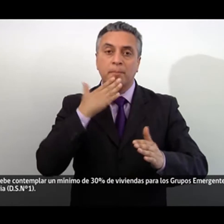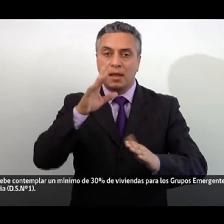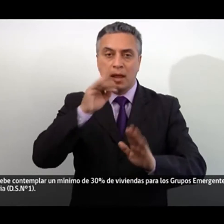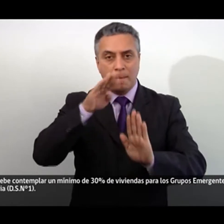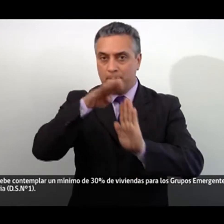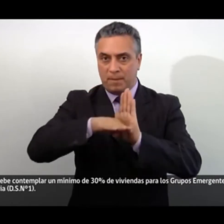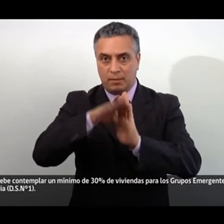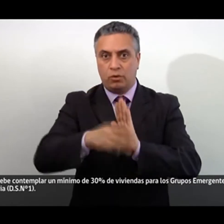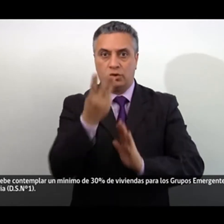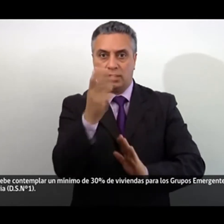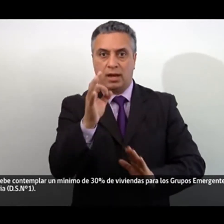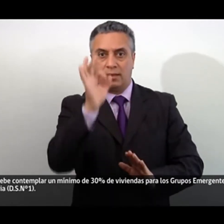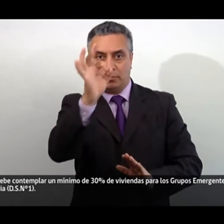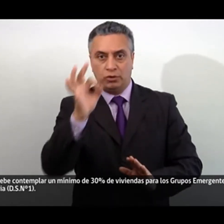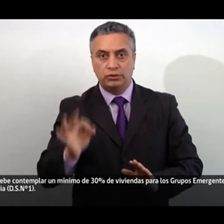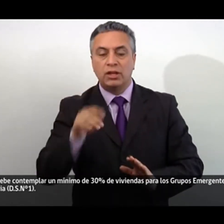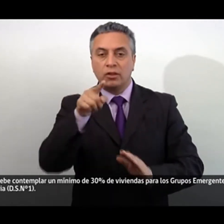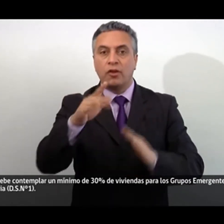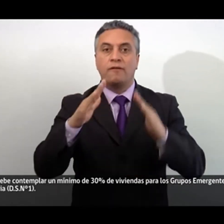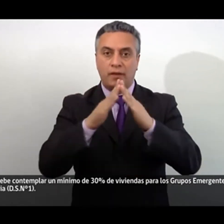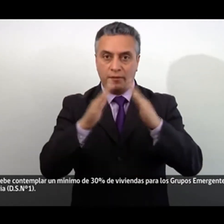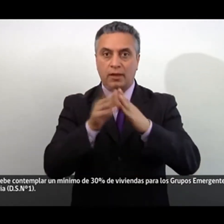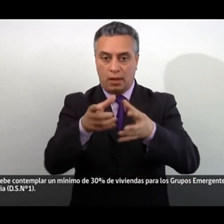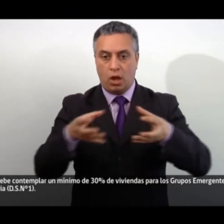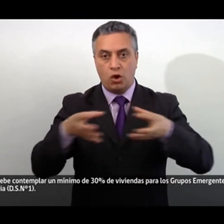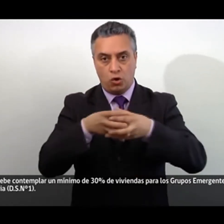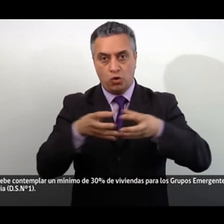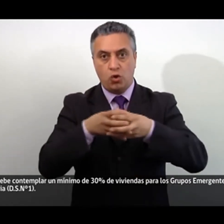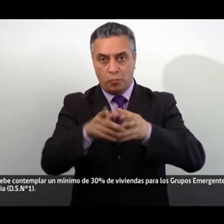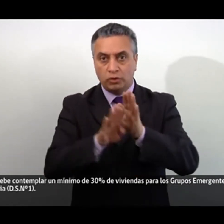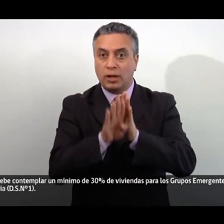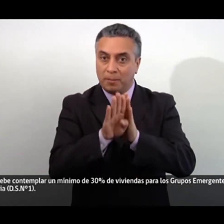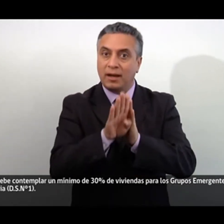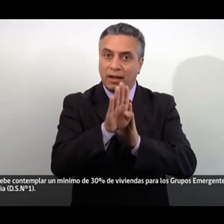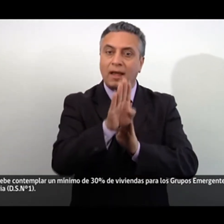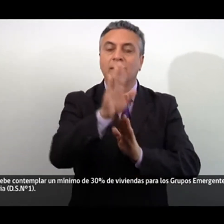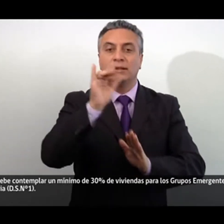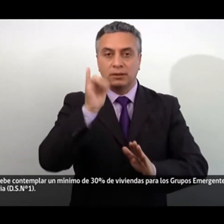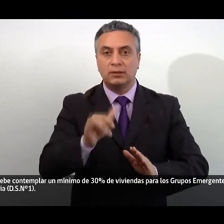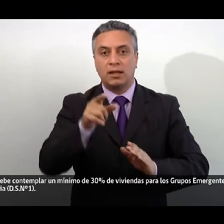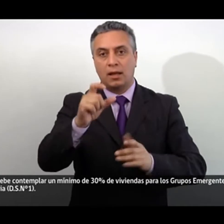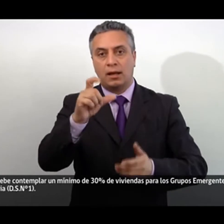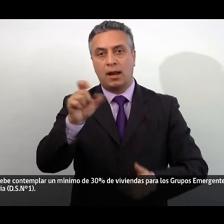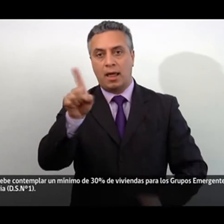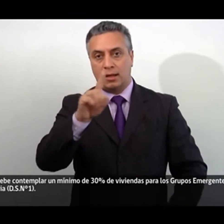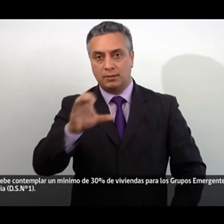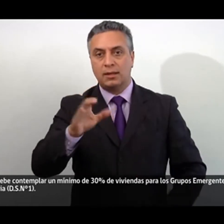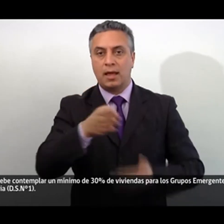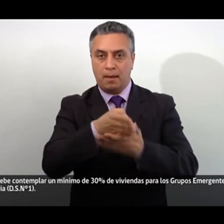contemplar un mínimo de 30% de viviendas para los grupos emergentes y clase media.